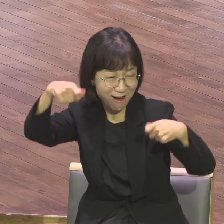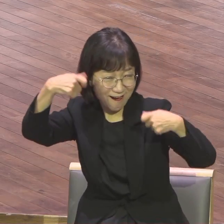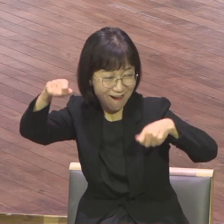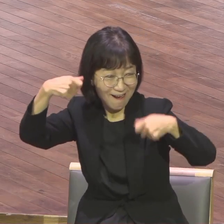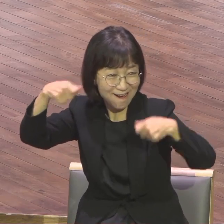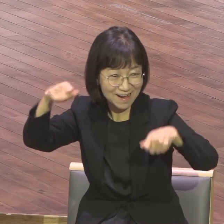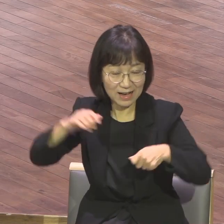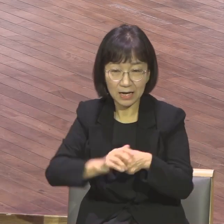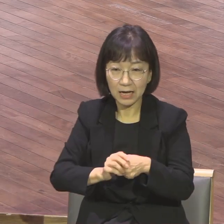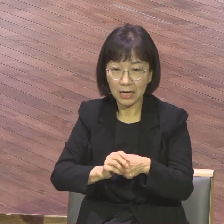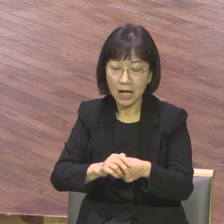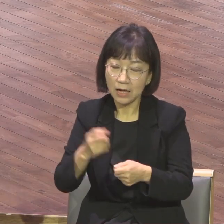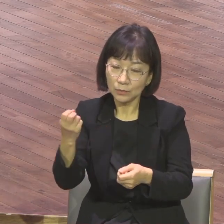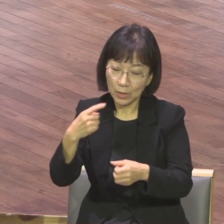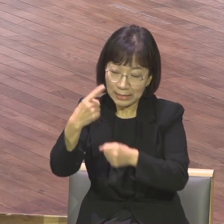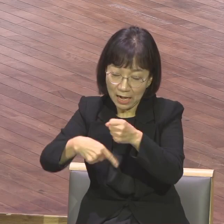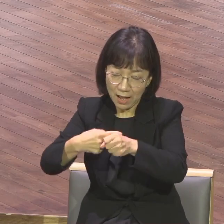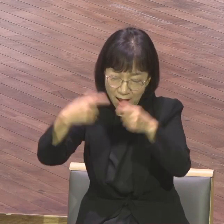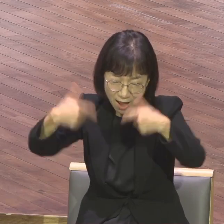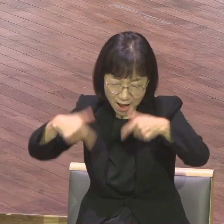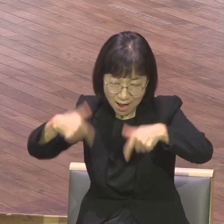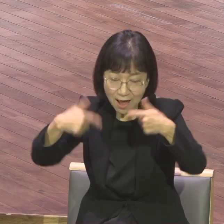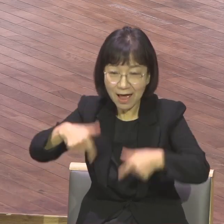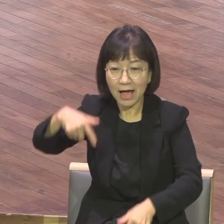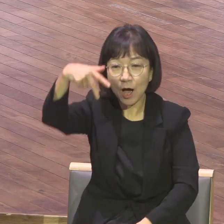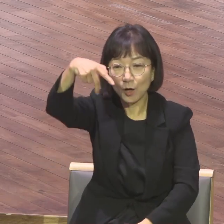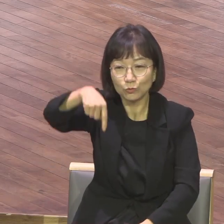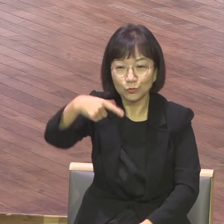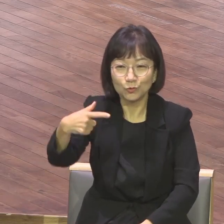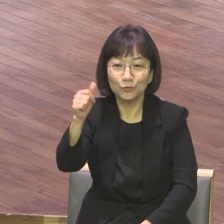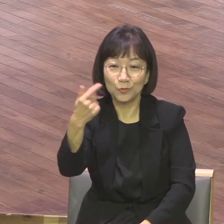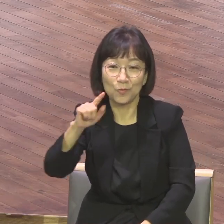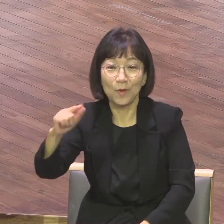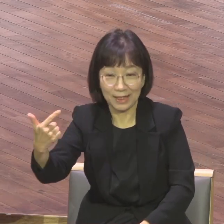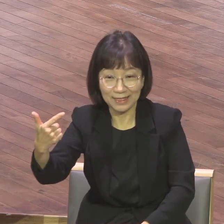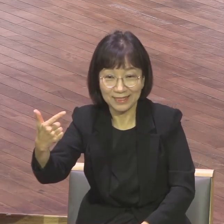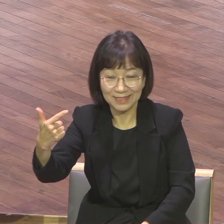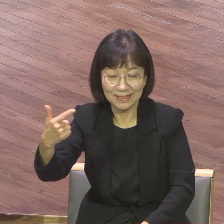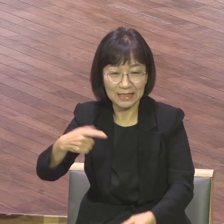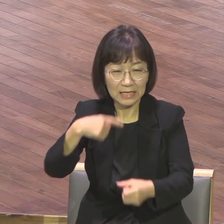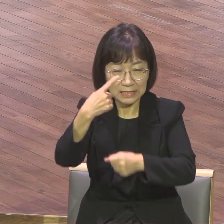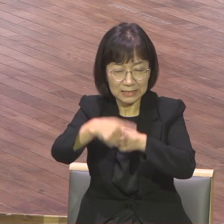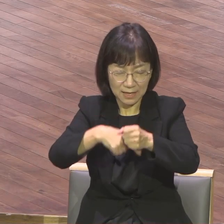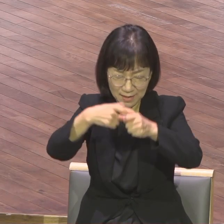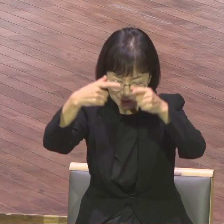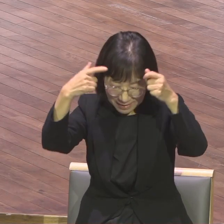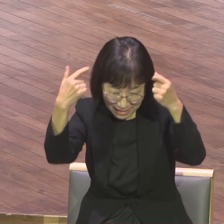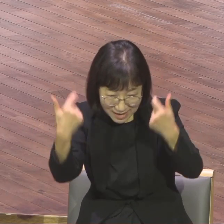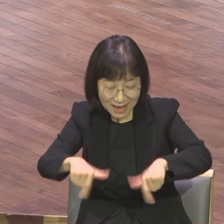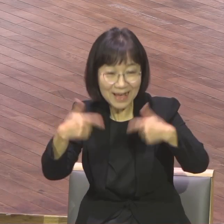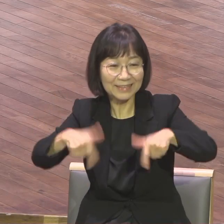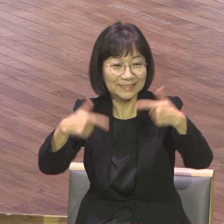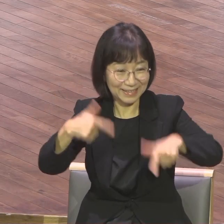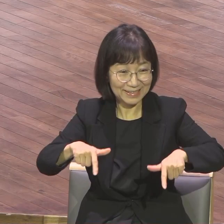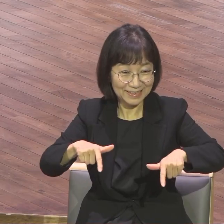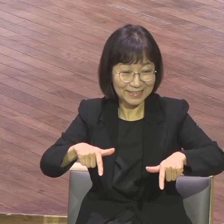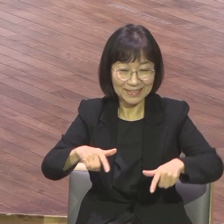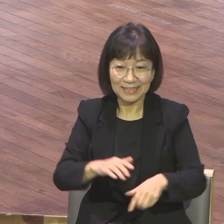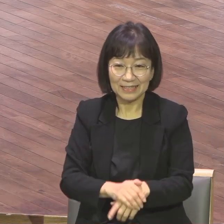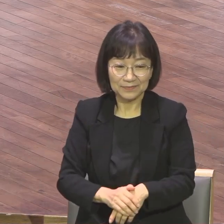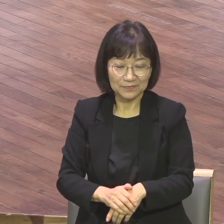춤춘다, 순환한다 그런 뜻입니다. 1년을 주기로 순환하면서 어떤 분위기가 되어야